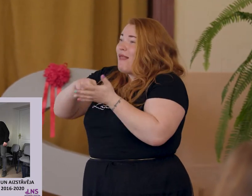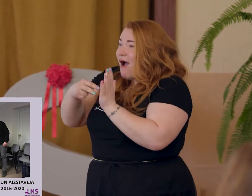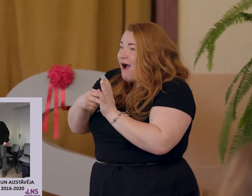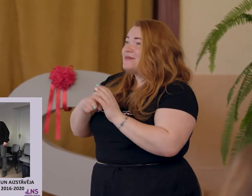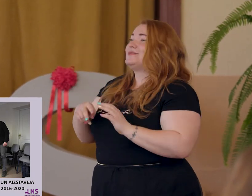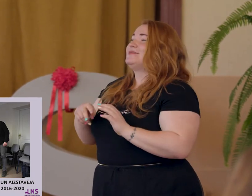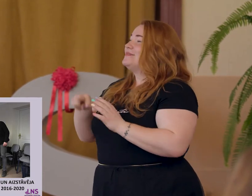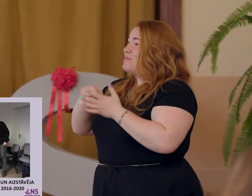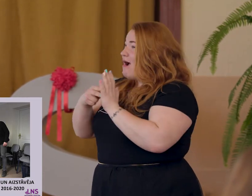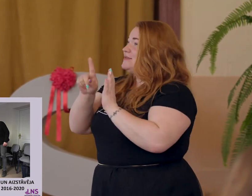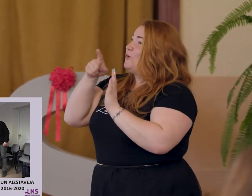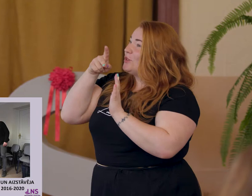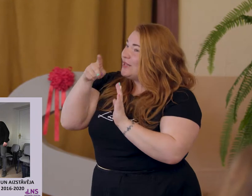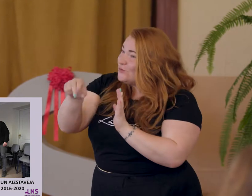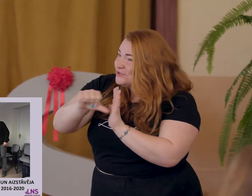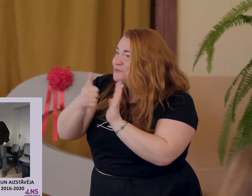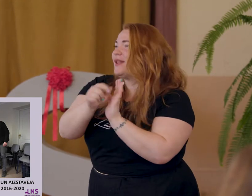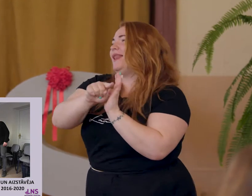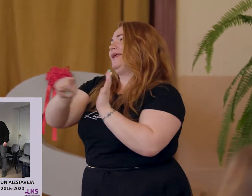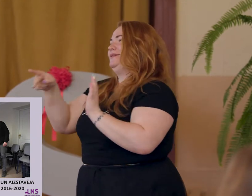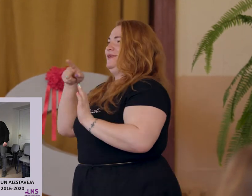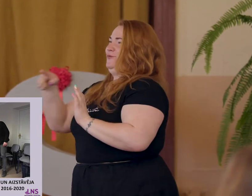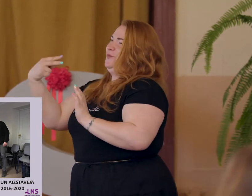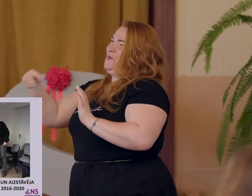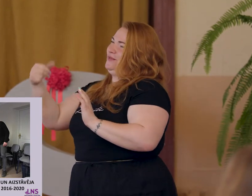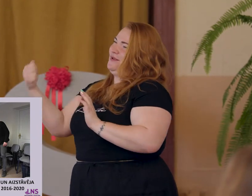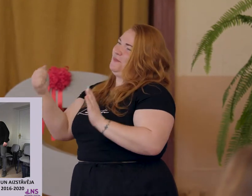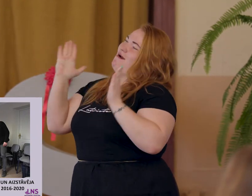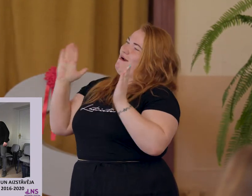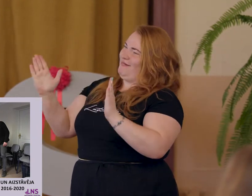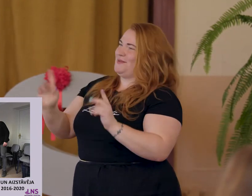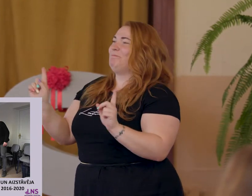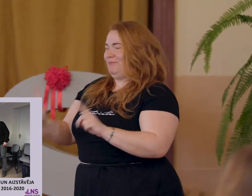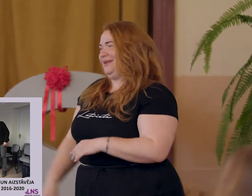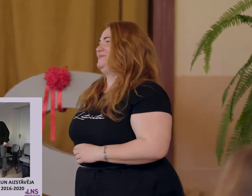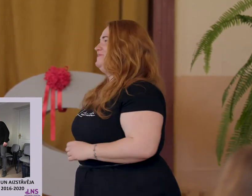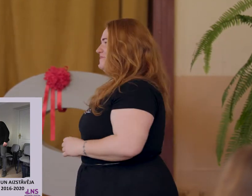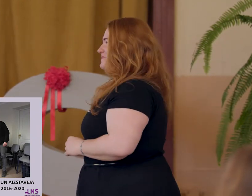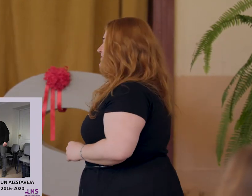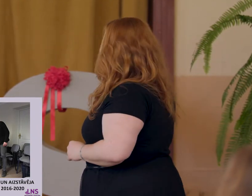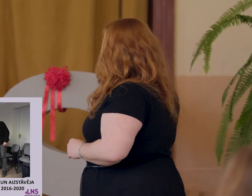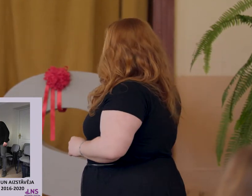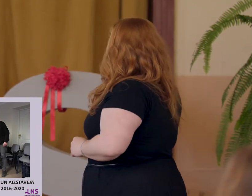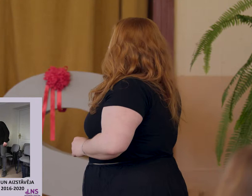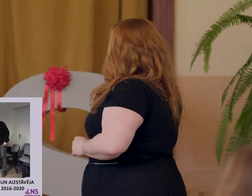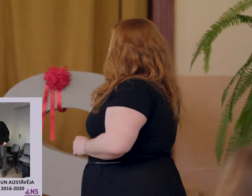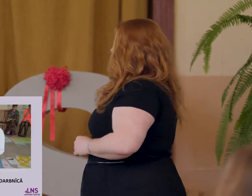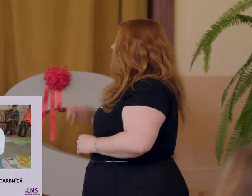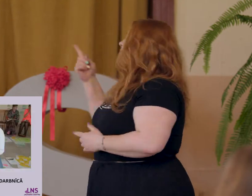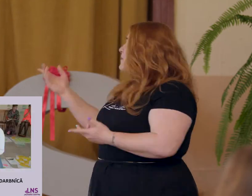strateģisko darbību savu plānu no 2016. Līdz 20. Gadam mums ir.